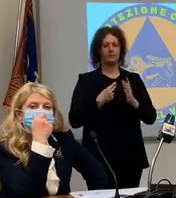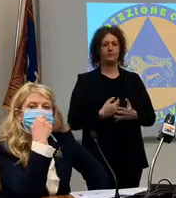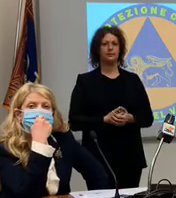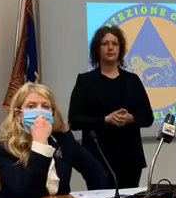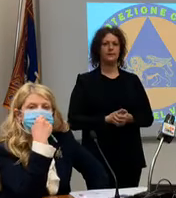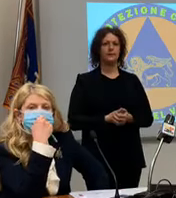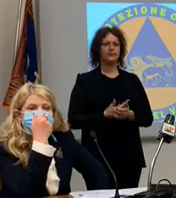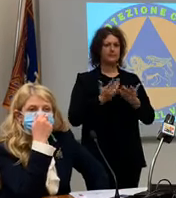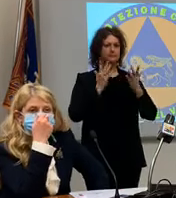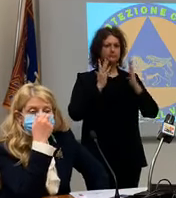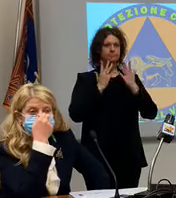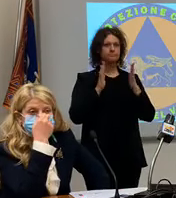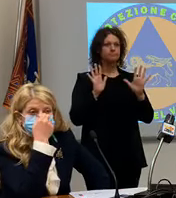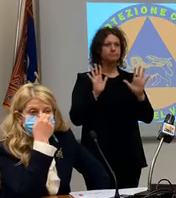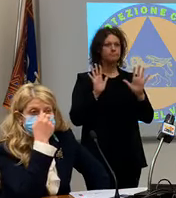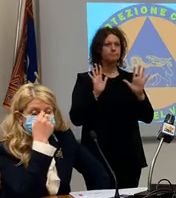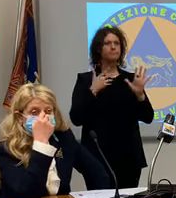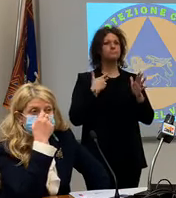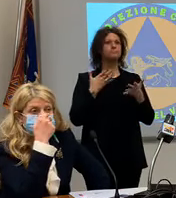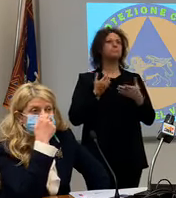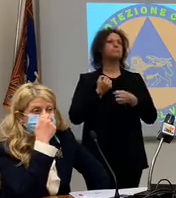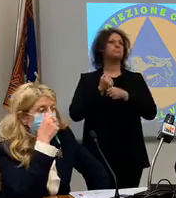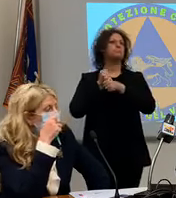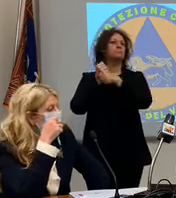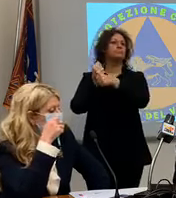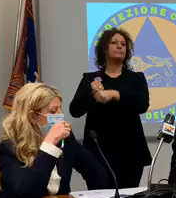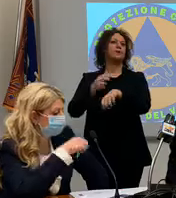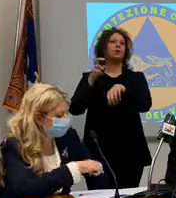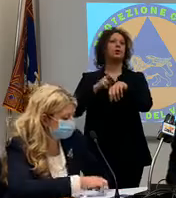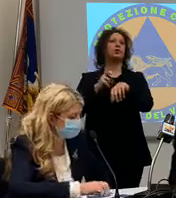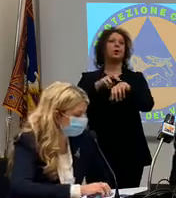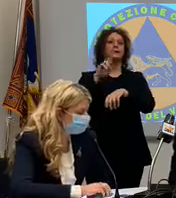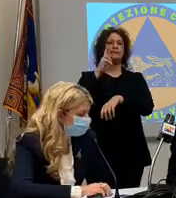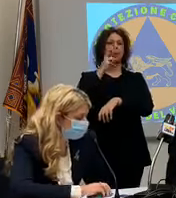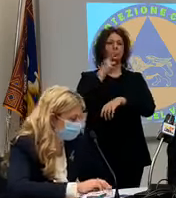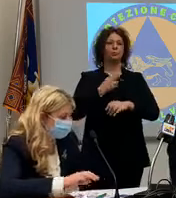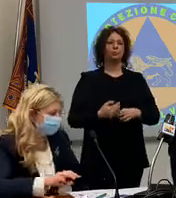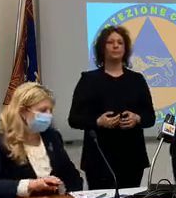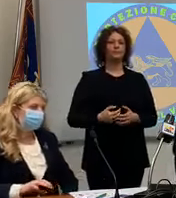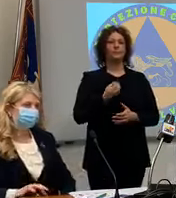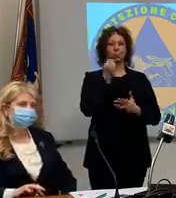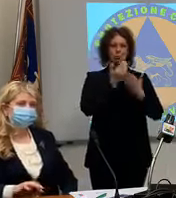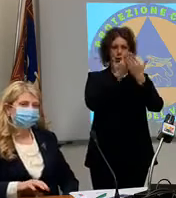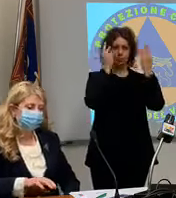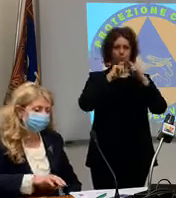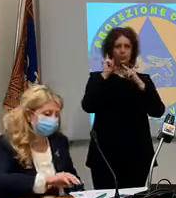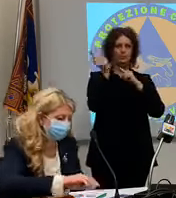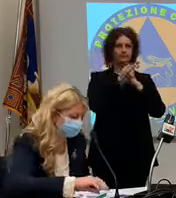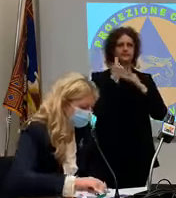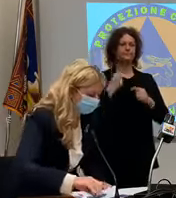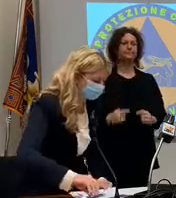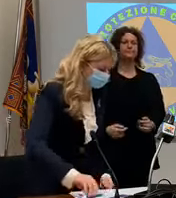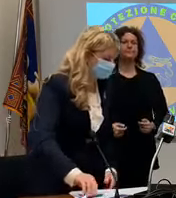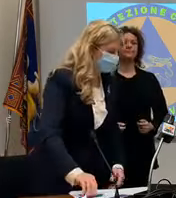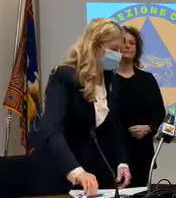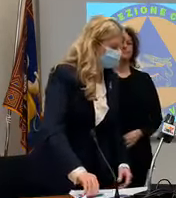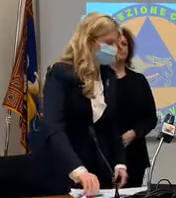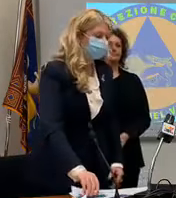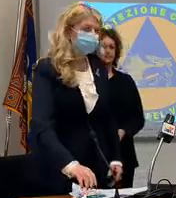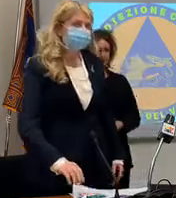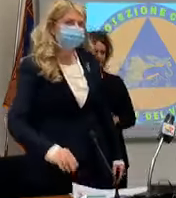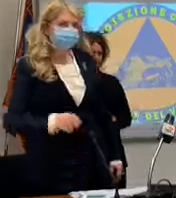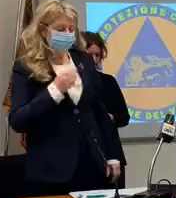Sì la parola alla dottoressa Russo e la ringrazio Grazie buongiorno eh Grazie e